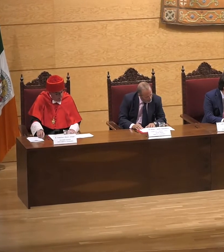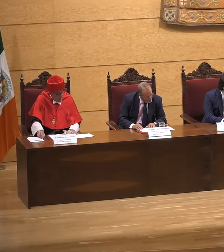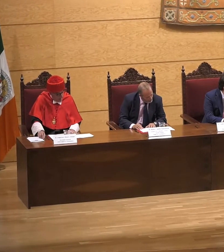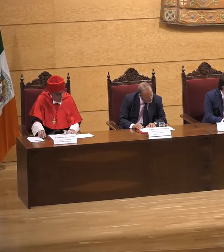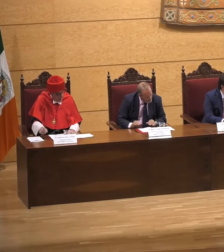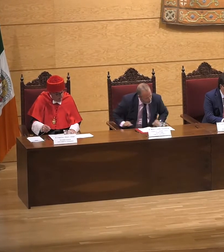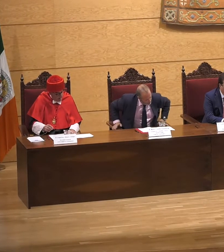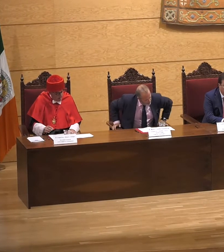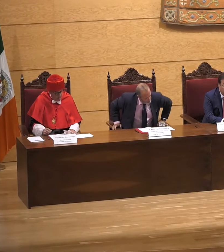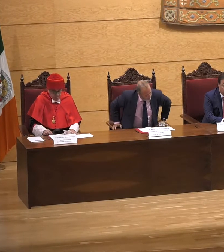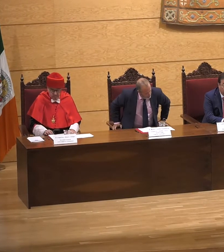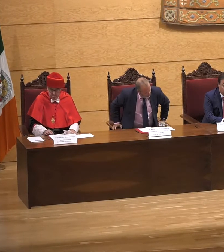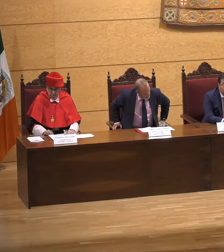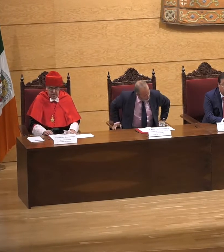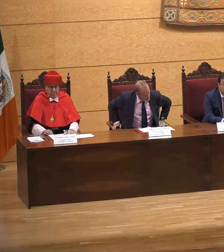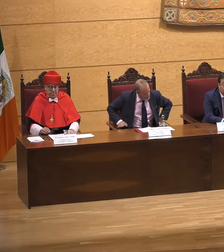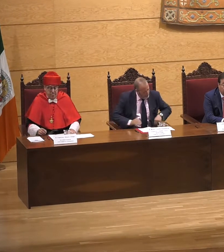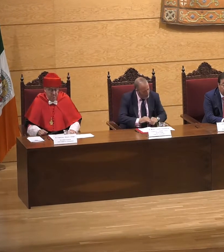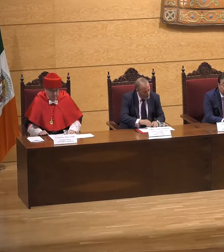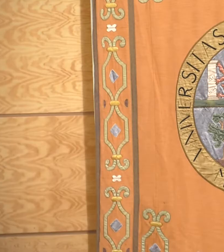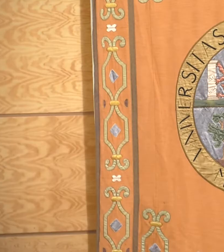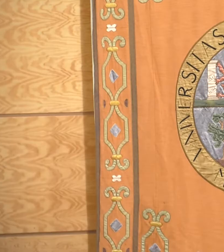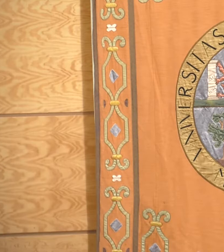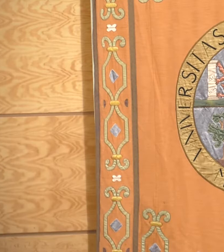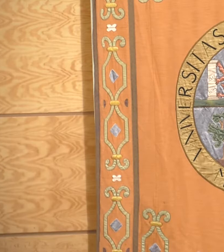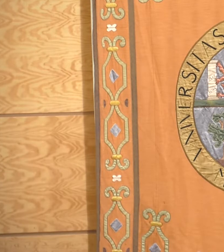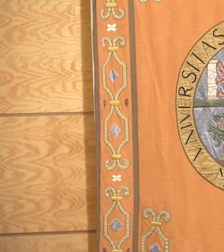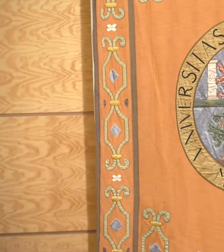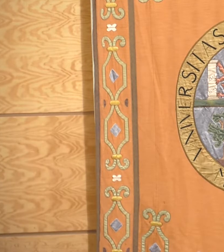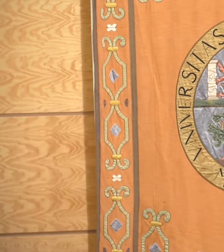Se va a proceder a la investidura de los nuevos doctores.